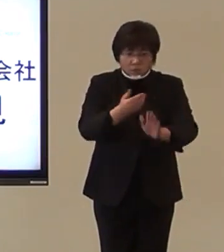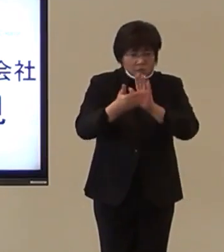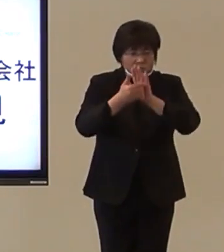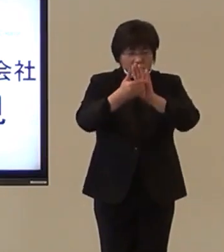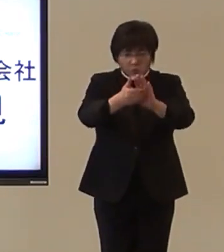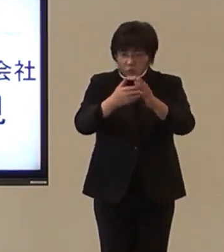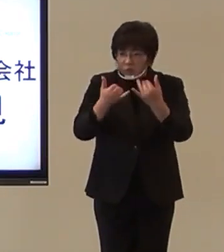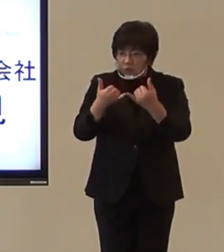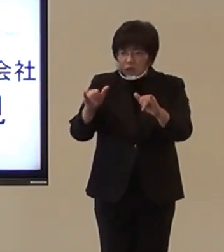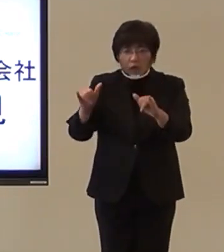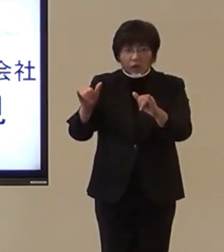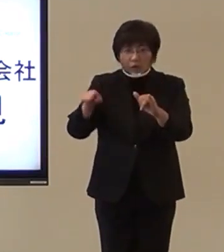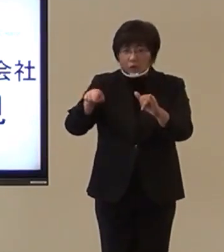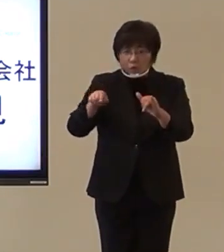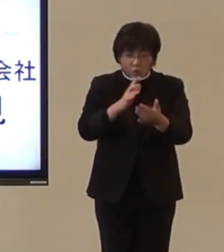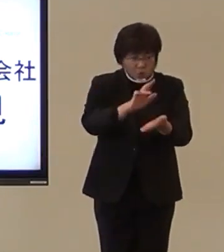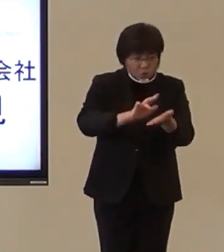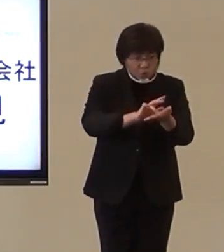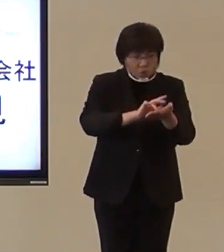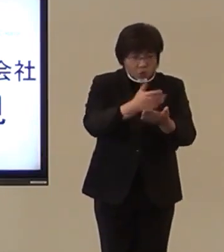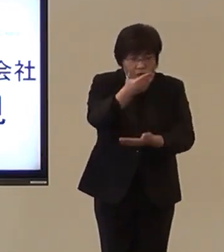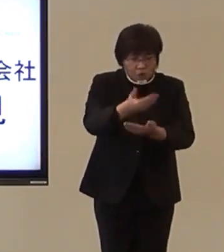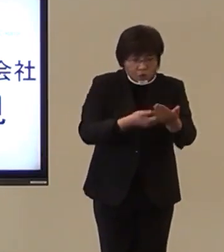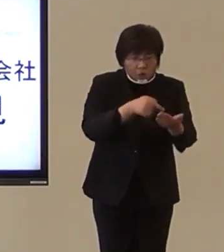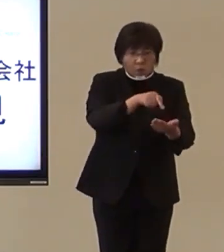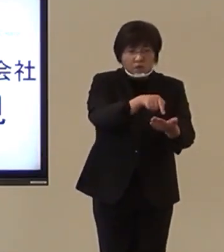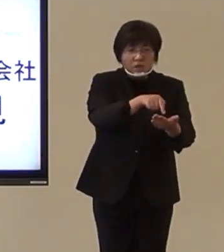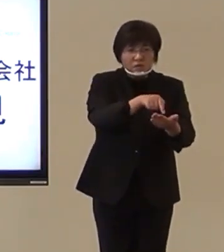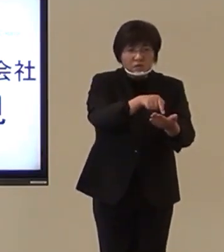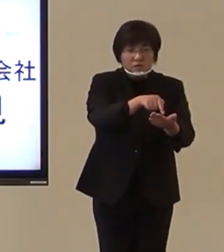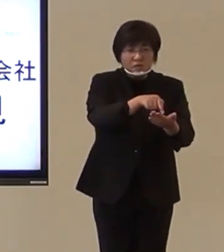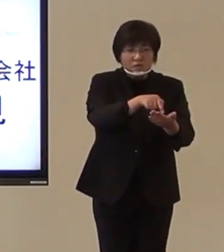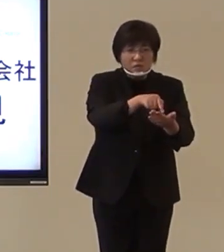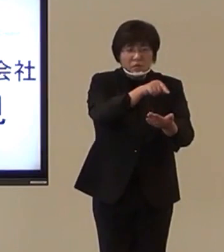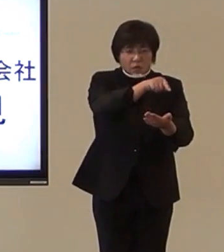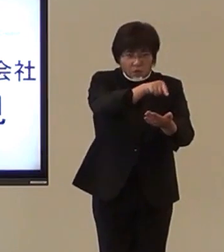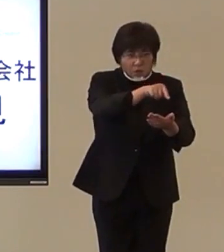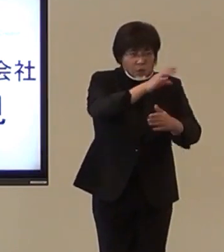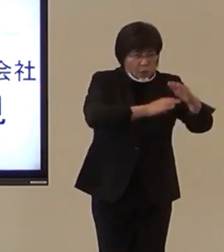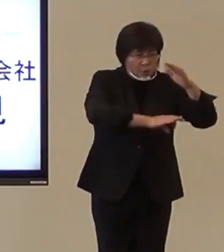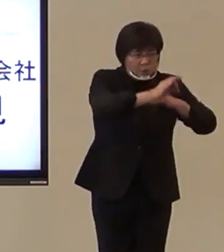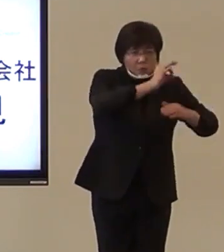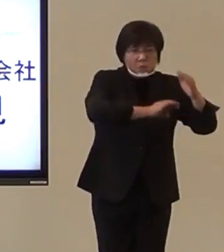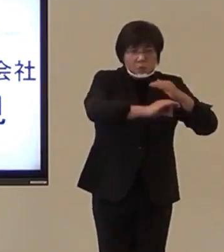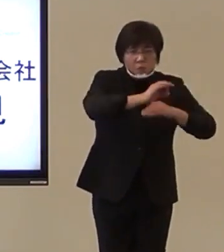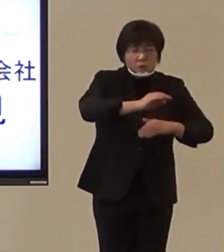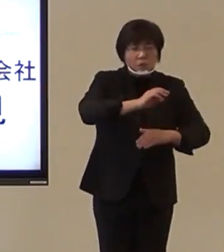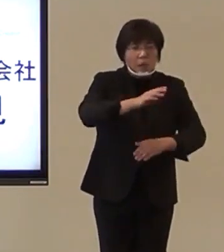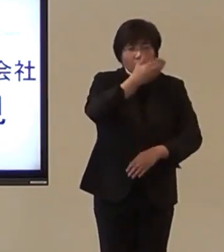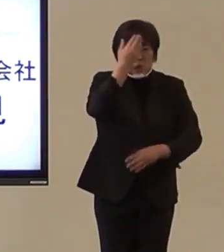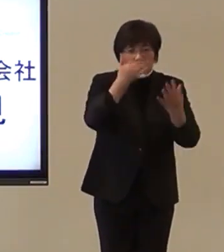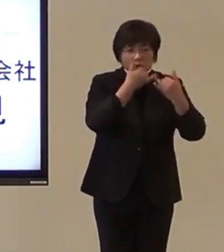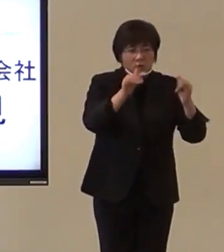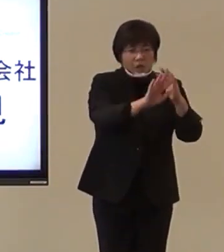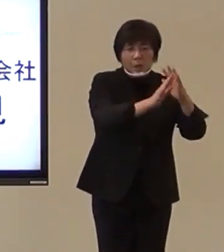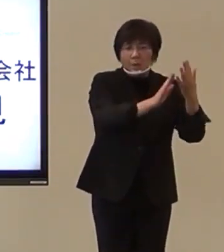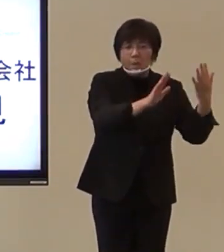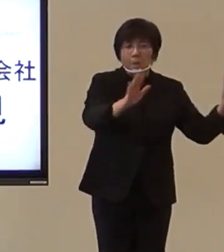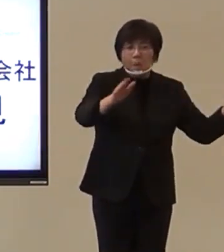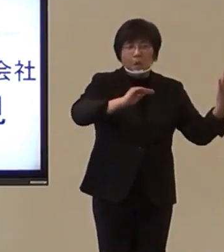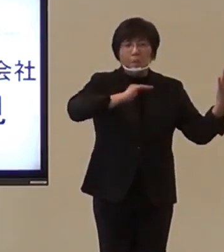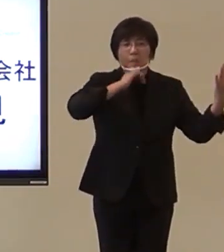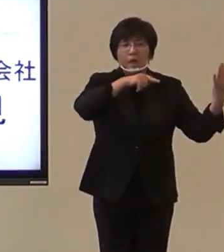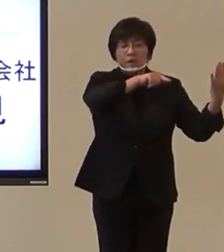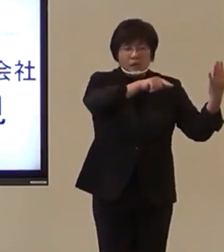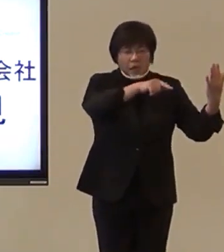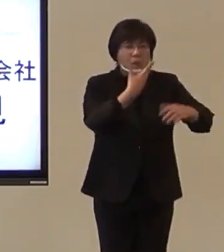のワクチン、残りのワクチンがあるんで、そこを徹夜で若者が待っていて打ってほしいと、こう言ってるわけですね。これはワクチンファンター。